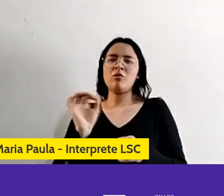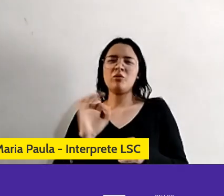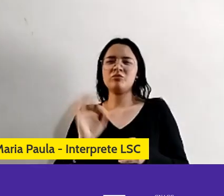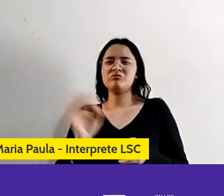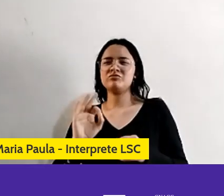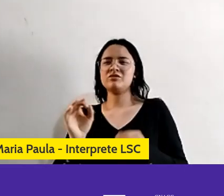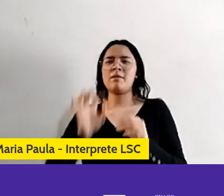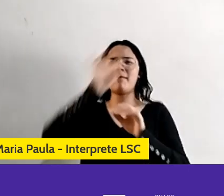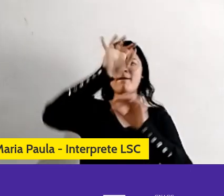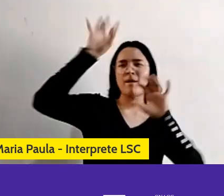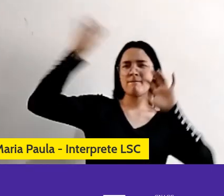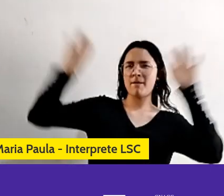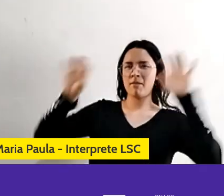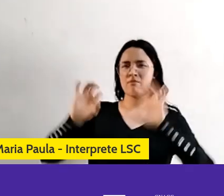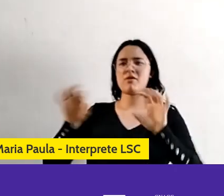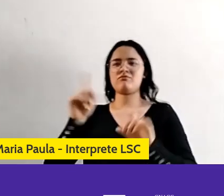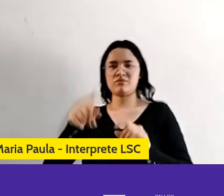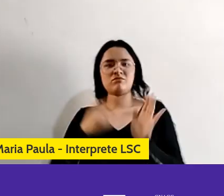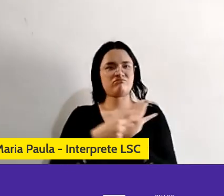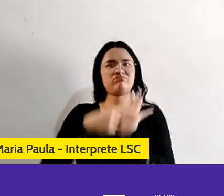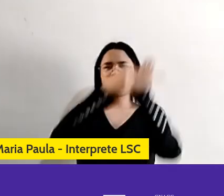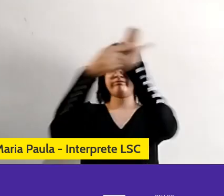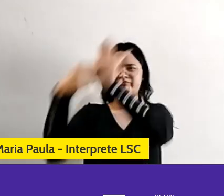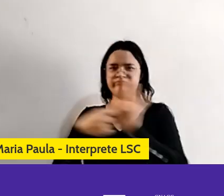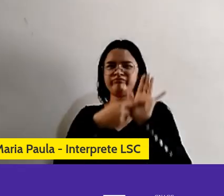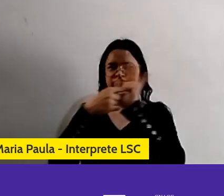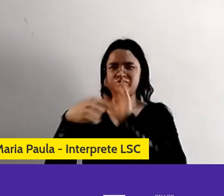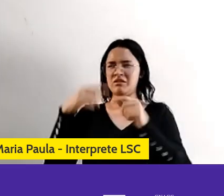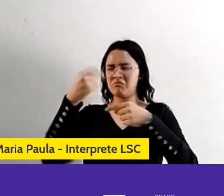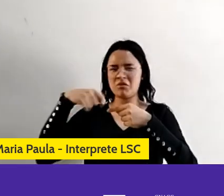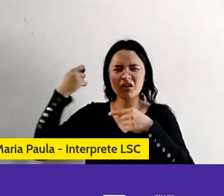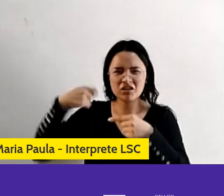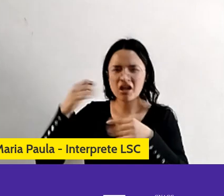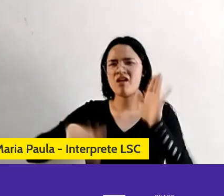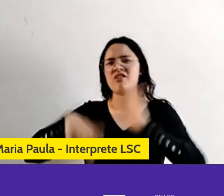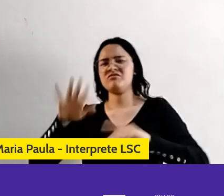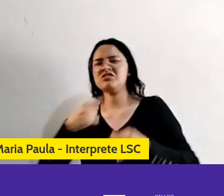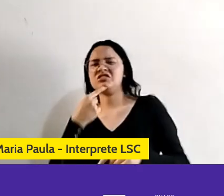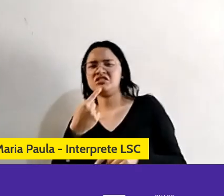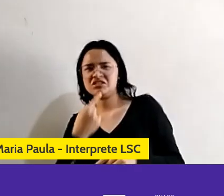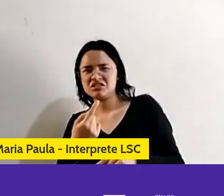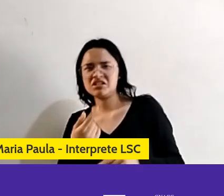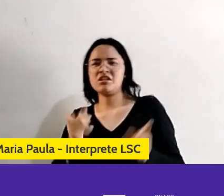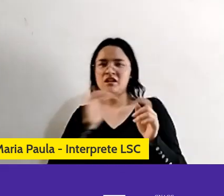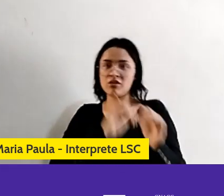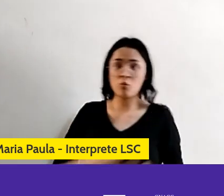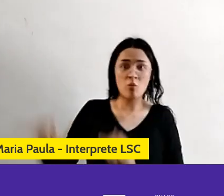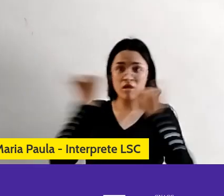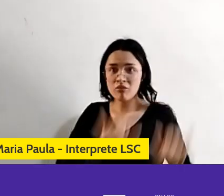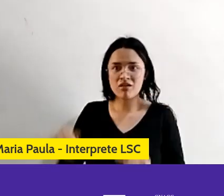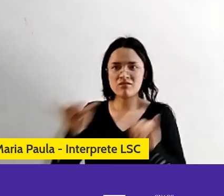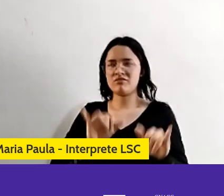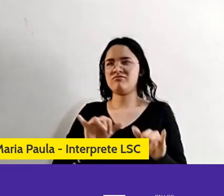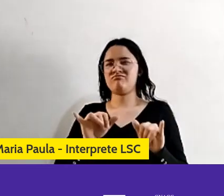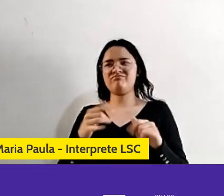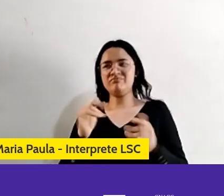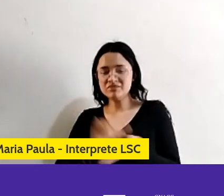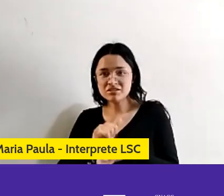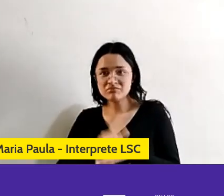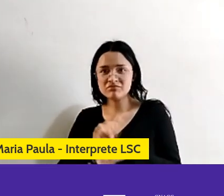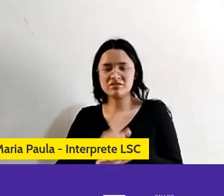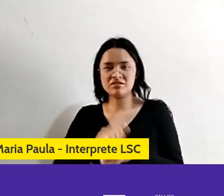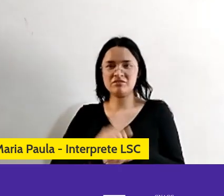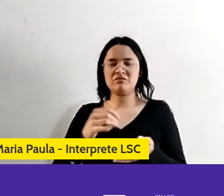muy difícil. En todo el continente hablamos la misma lengua y es muy difícil que una